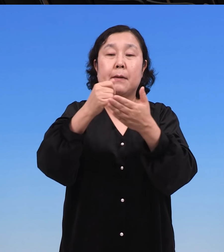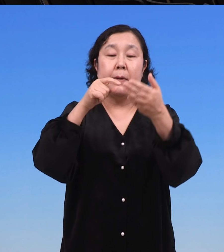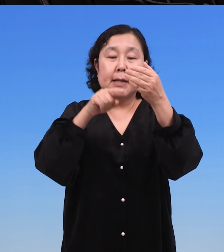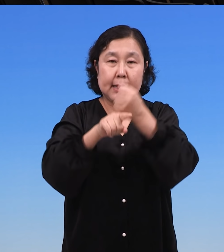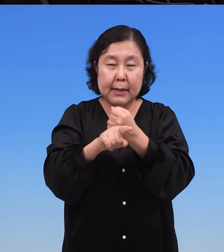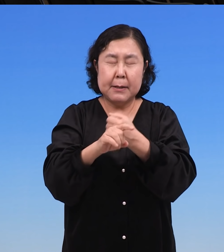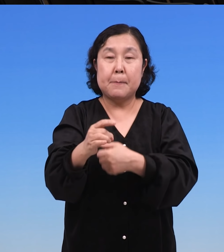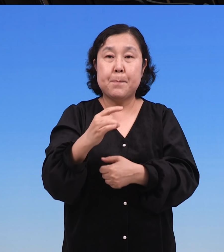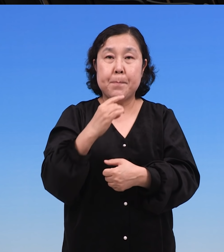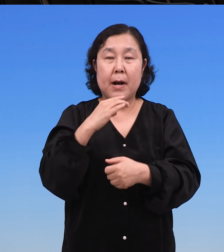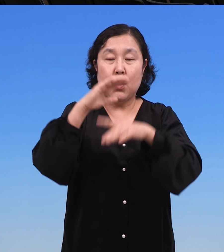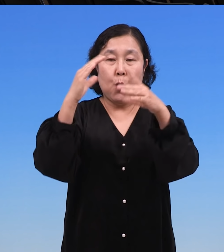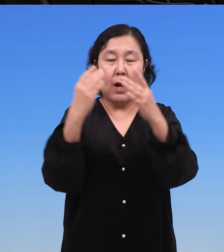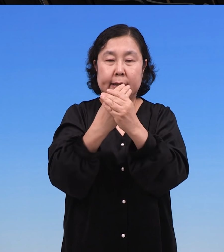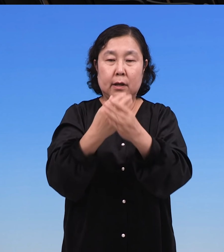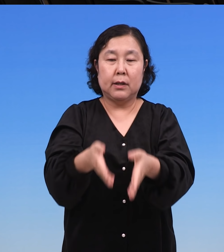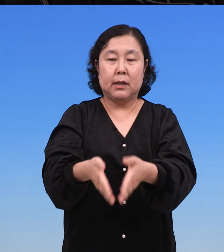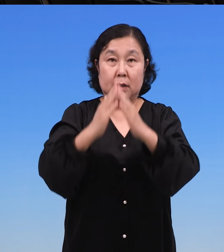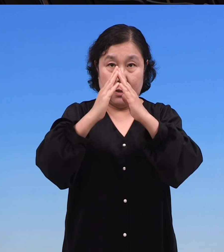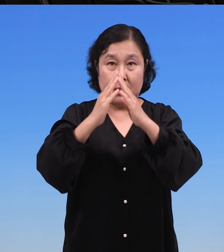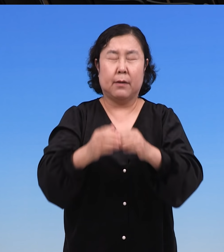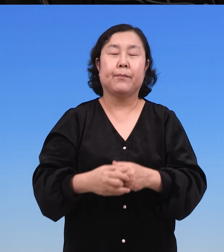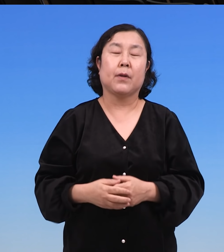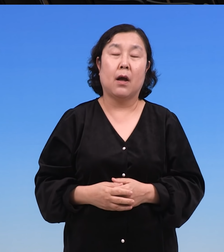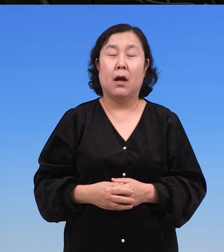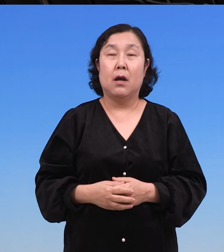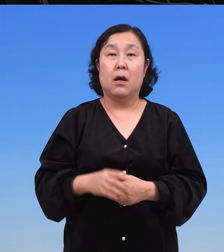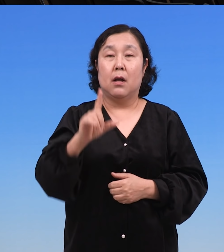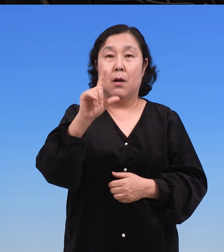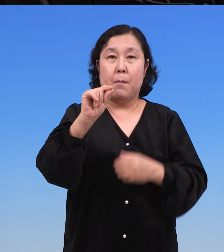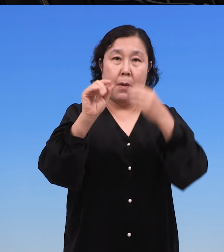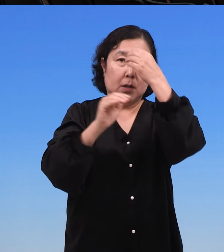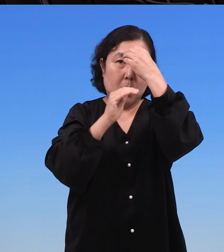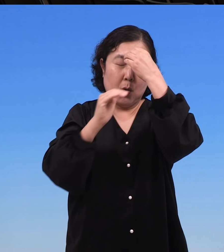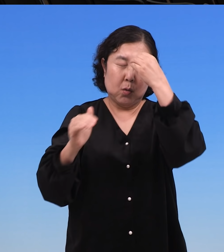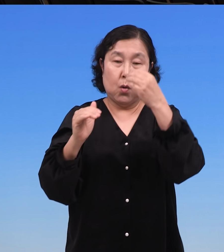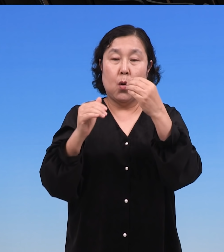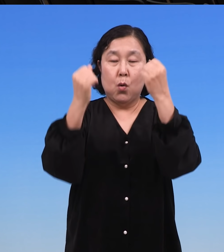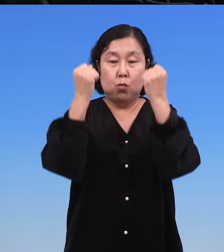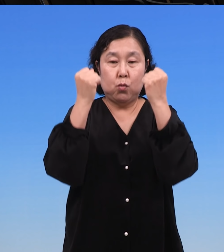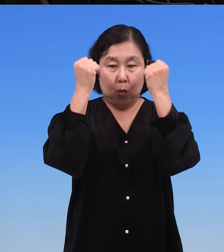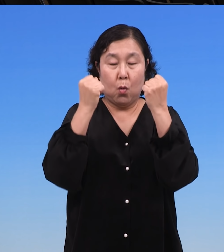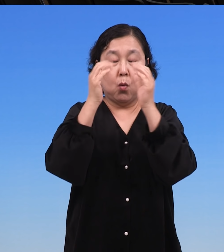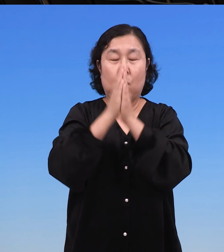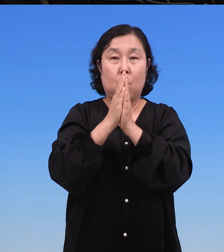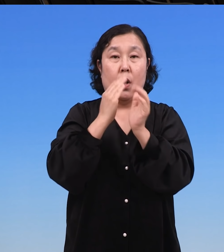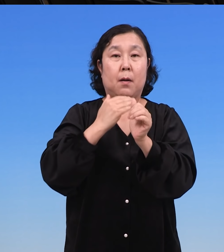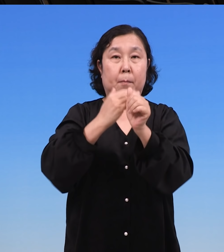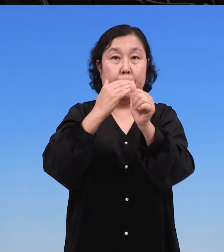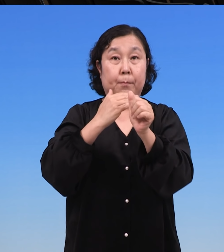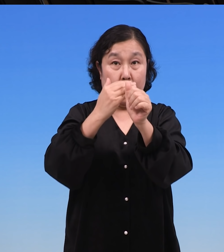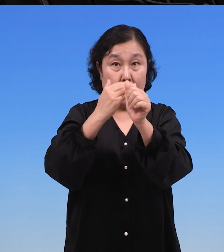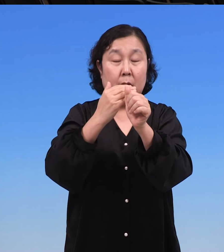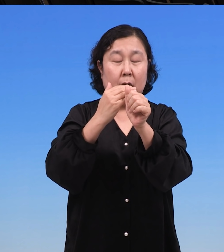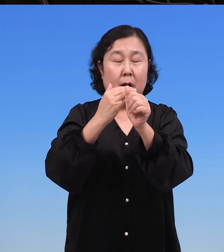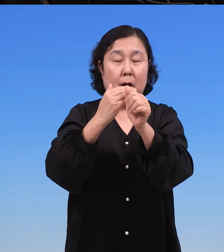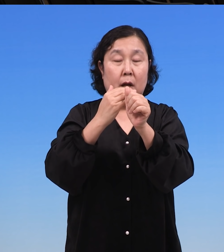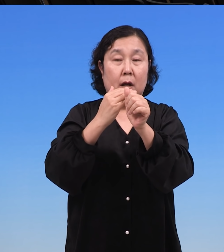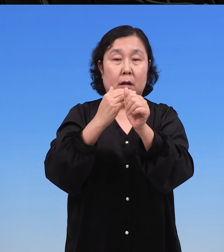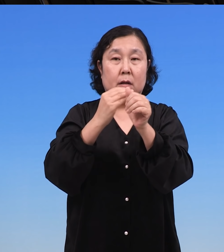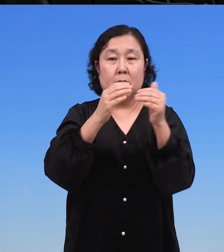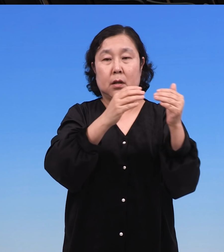오직 여호와의 뜻만이 완전히 서리라. 1만 성도 파송 운동이 진행되는 내내 바로 이 말씀에